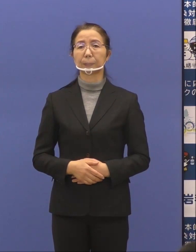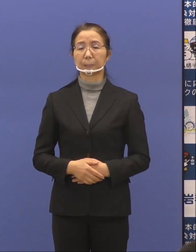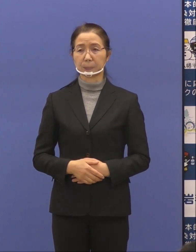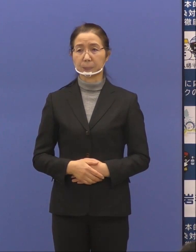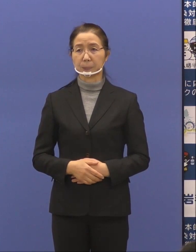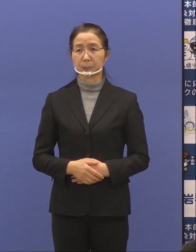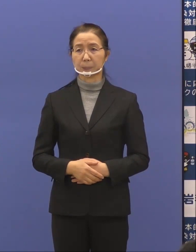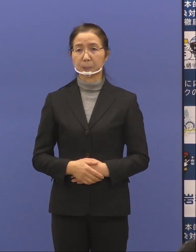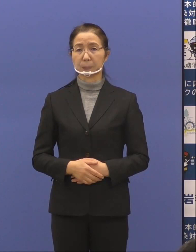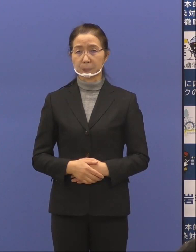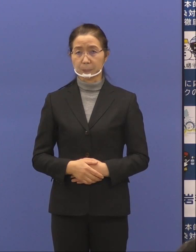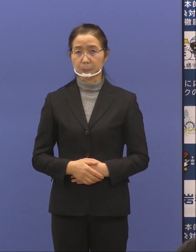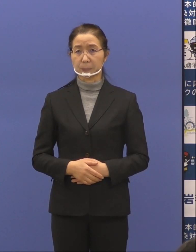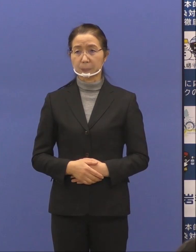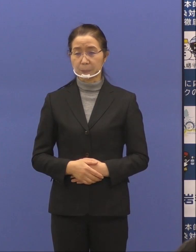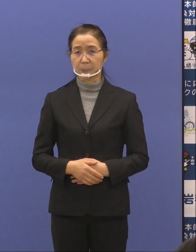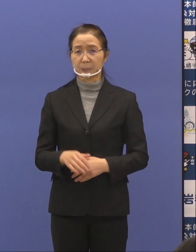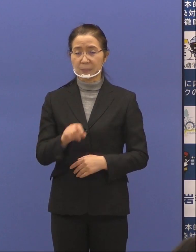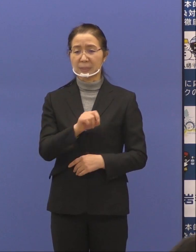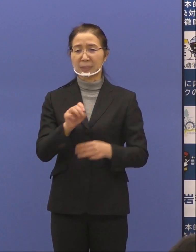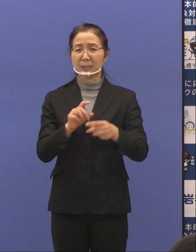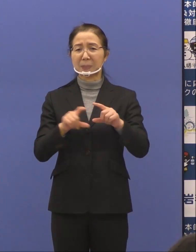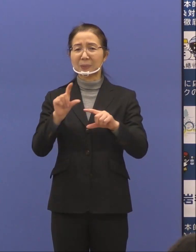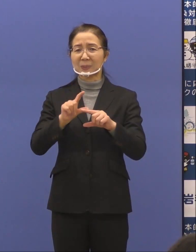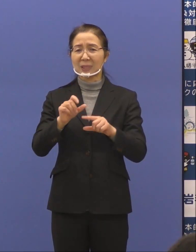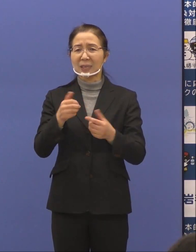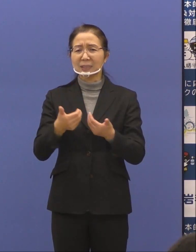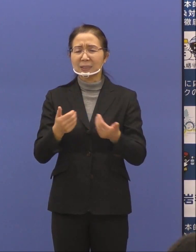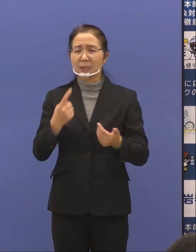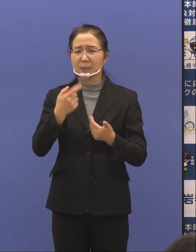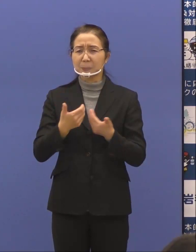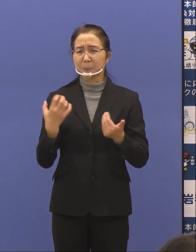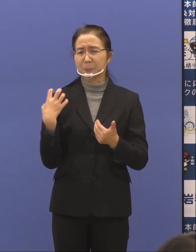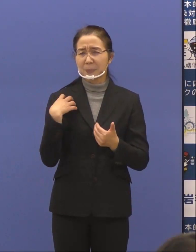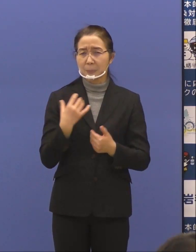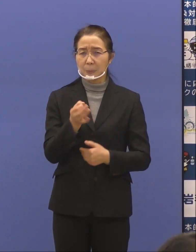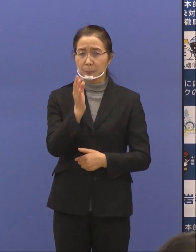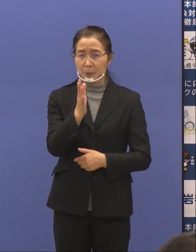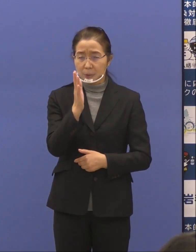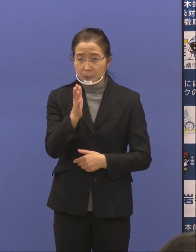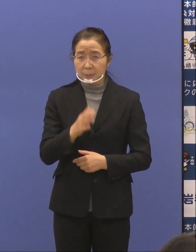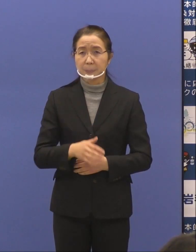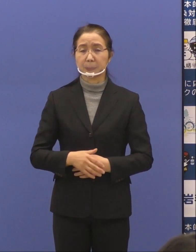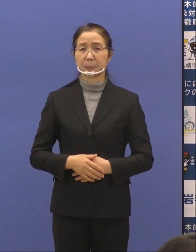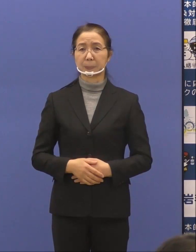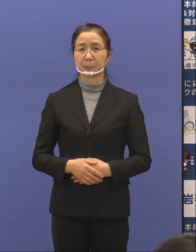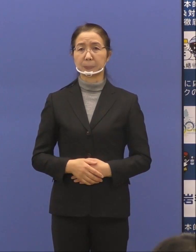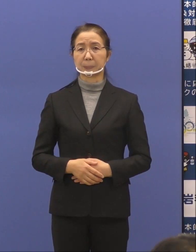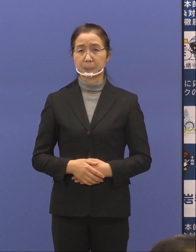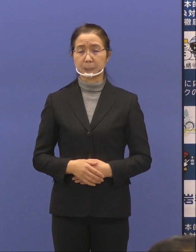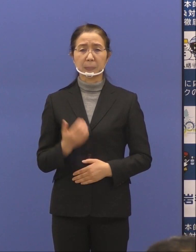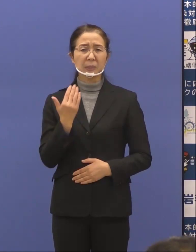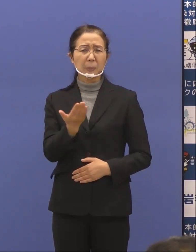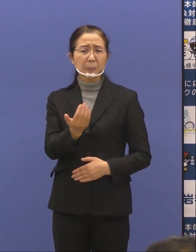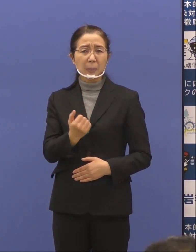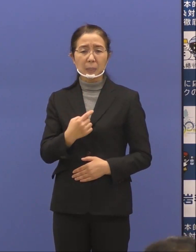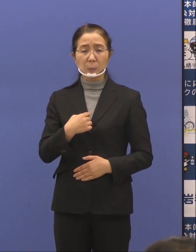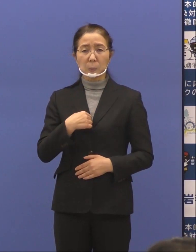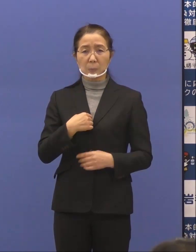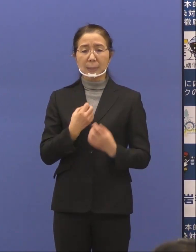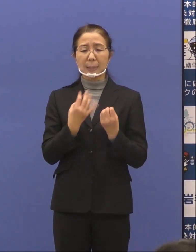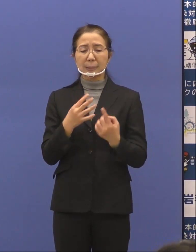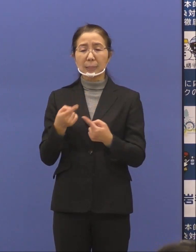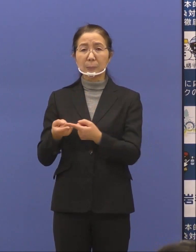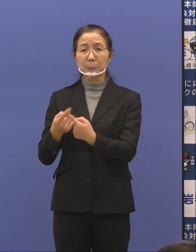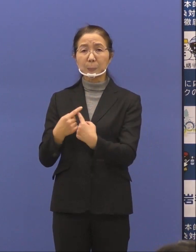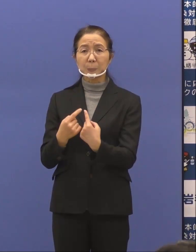この司会増田さん以来ですので拙いかと思いますが、よろしくお願いします。 はい、 質問の前に記者クラブへの転入者を